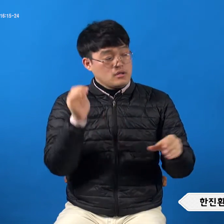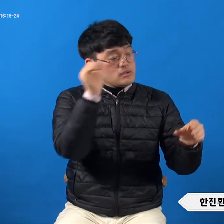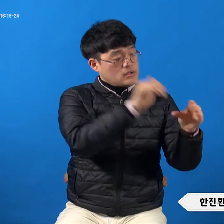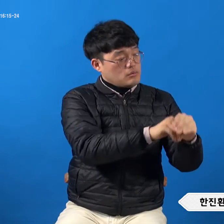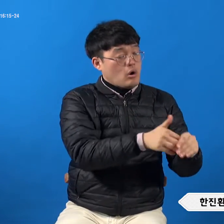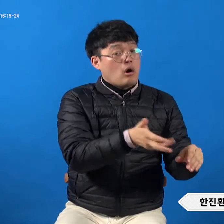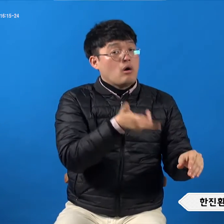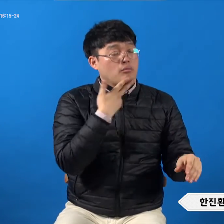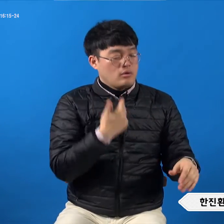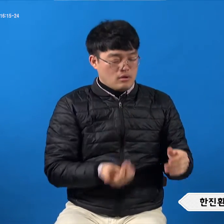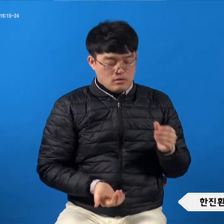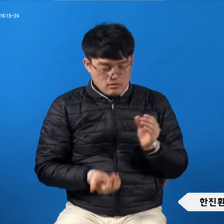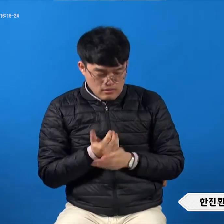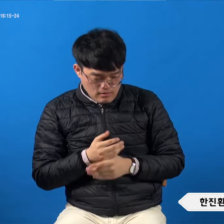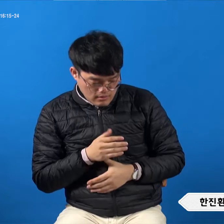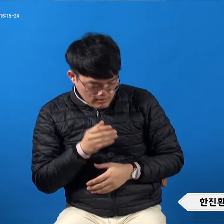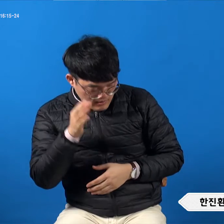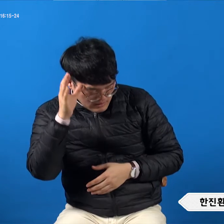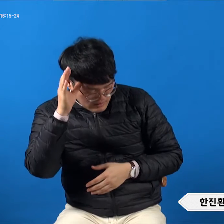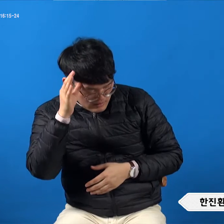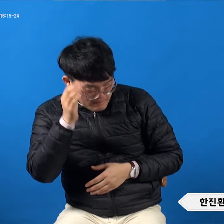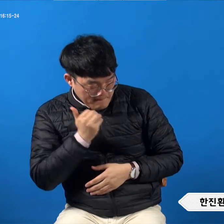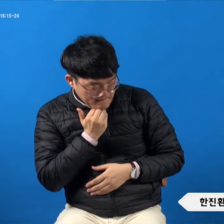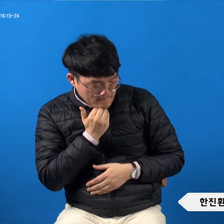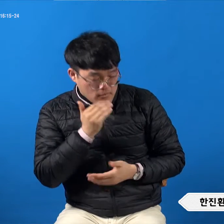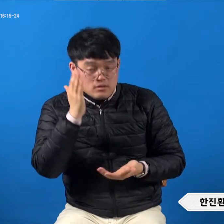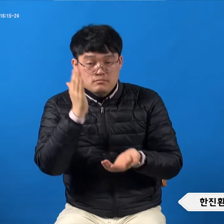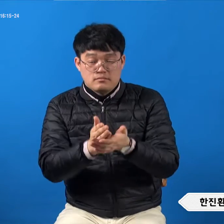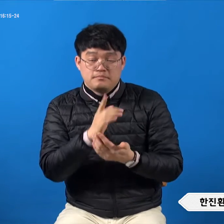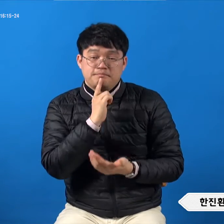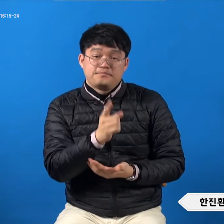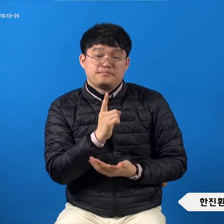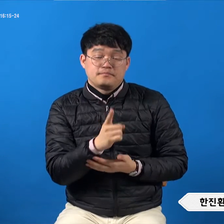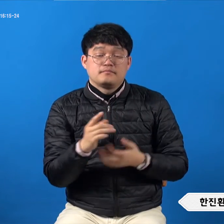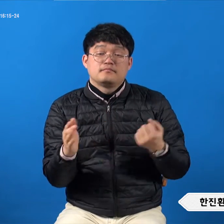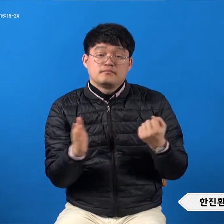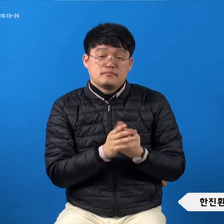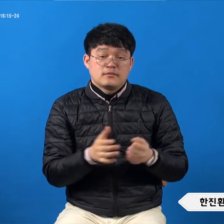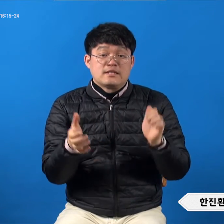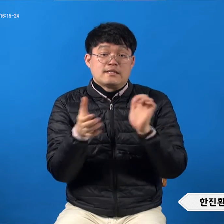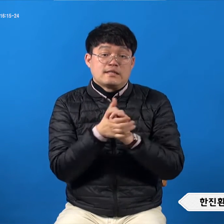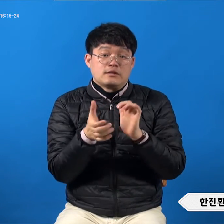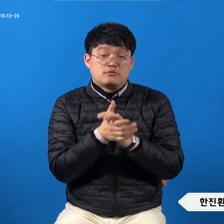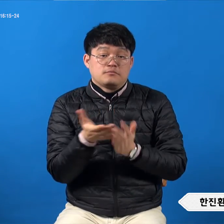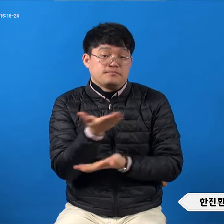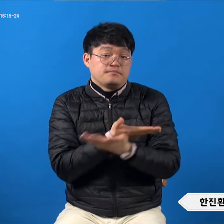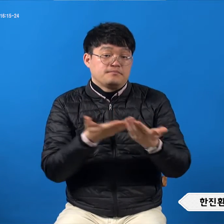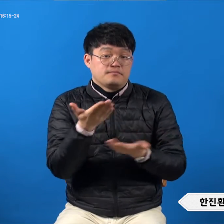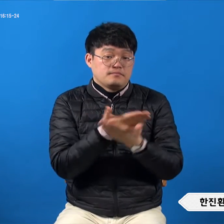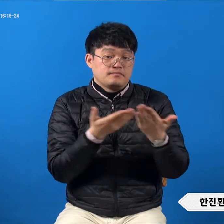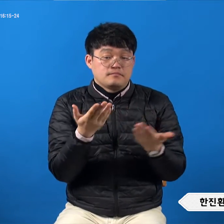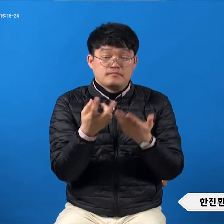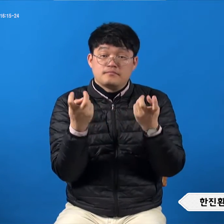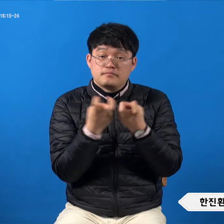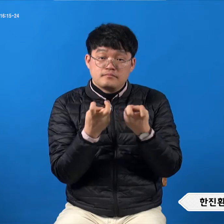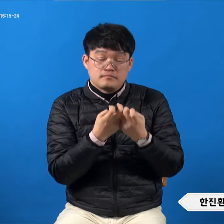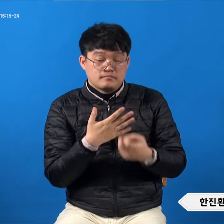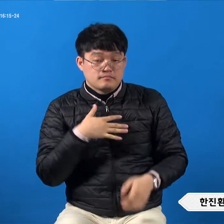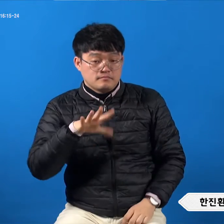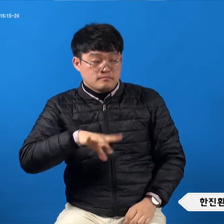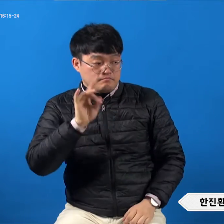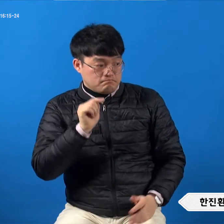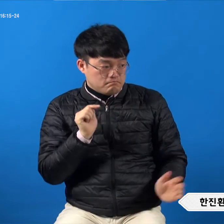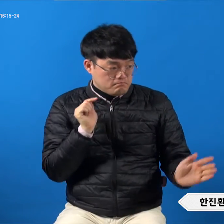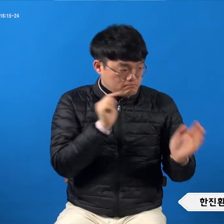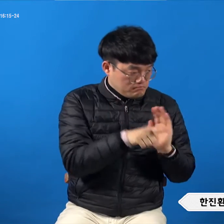거두려고 하지 마십시오. 심은 대로 거둔다. 그래서 친구를 사귀는 비결은 내가 먼저